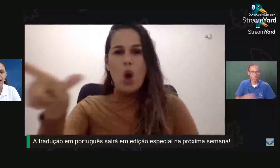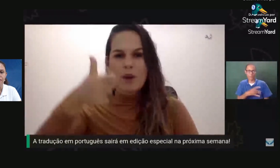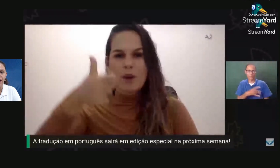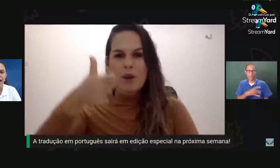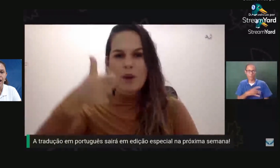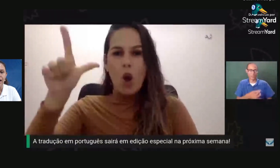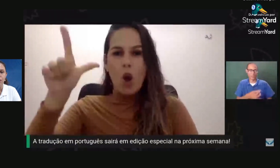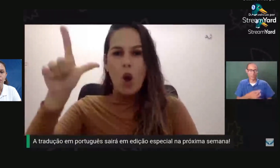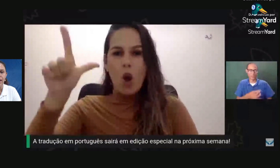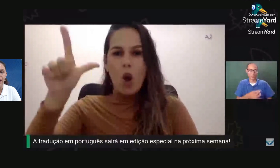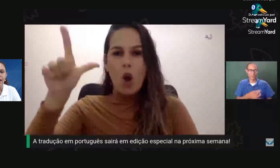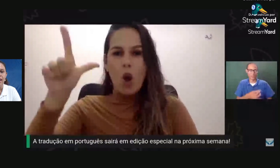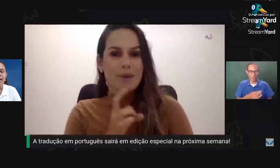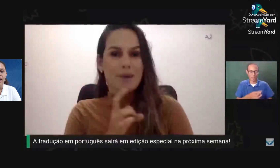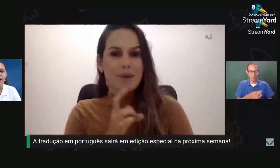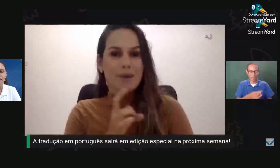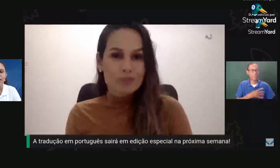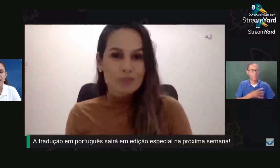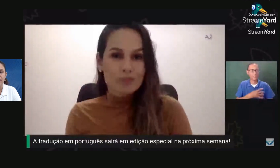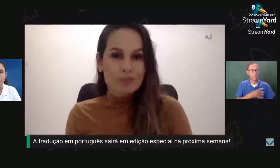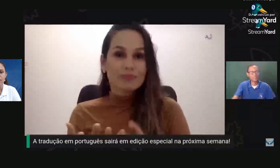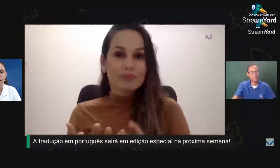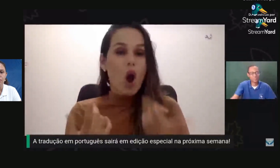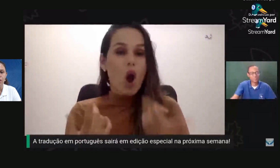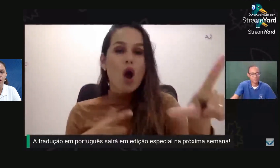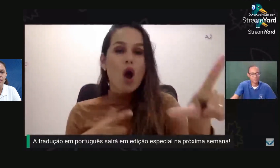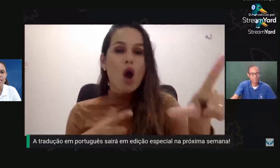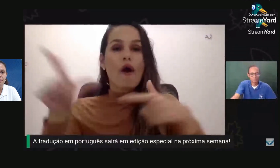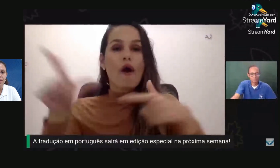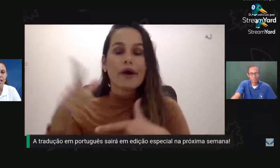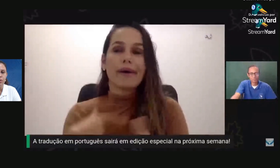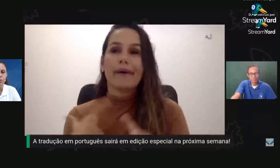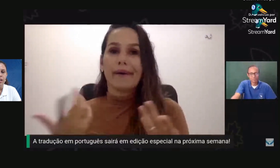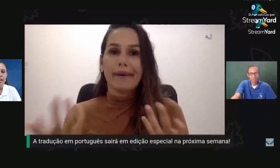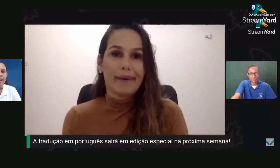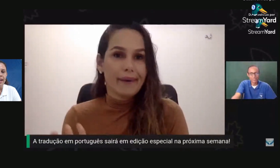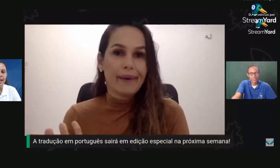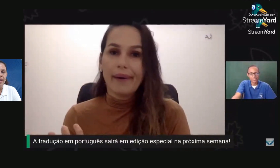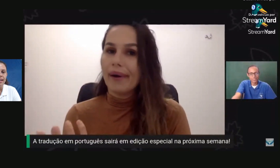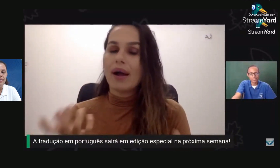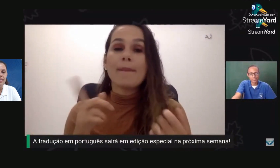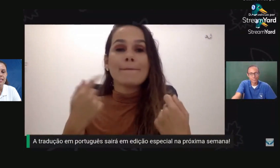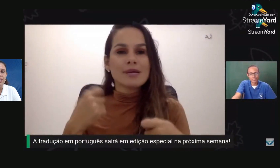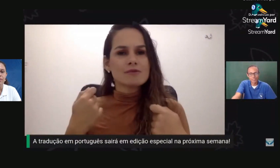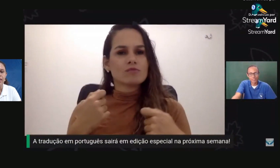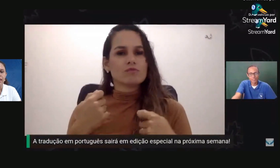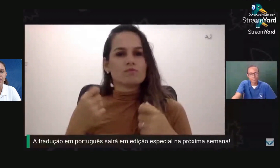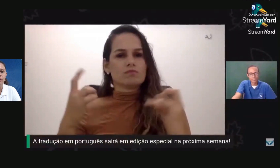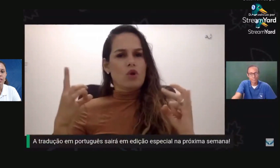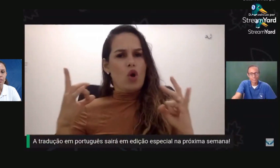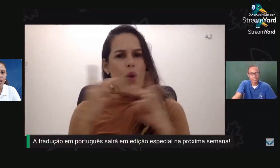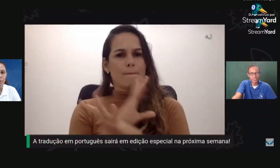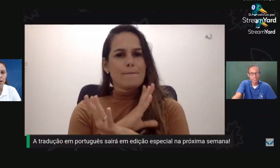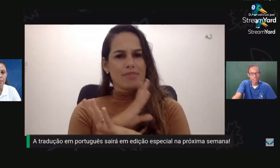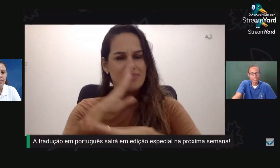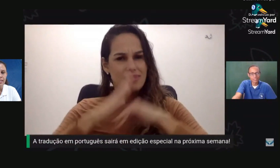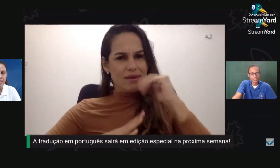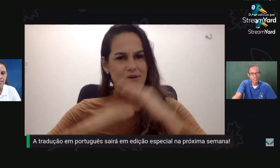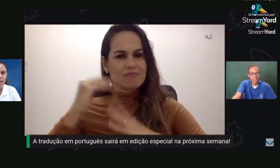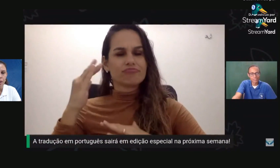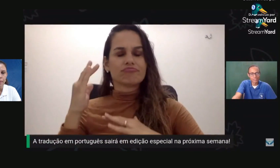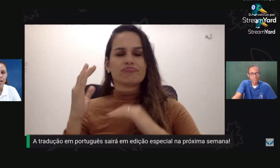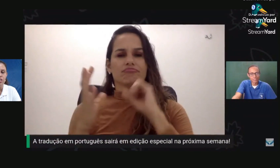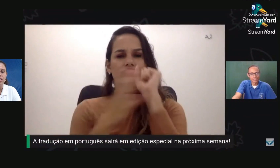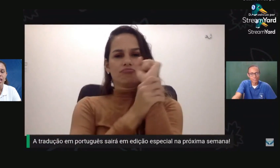não quer falar, não quer fazer a tradução voz, tem medo, se esquiva daquilo. Então, não, ele